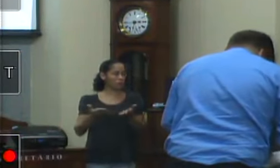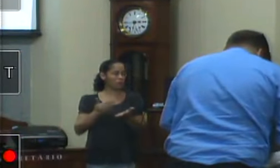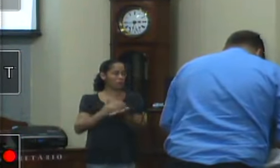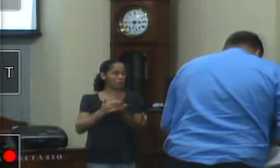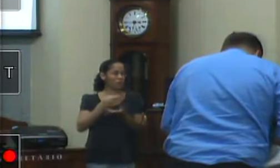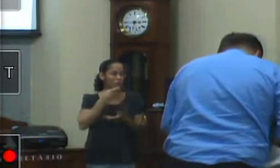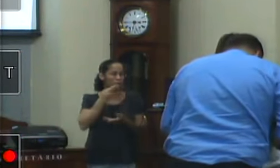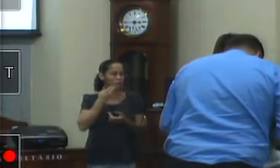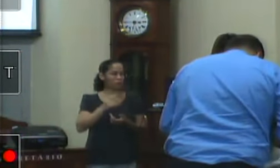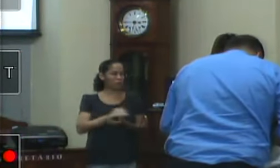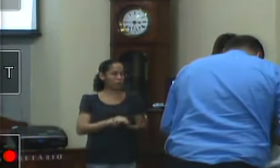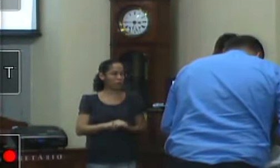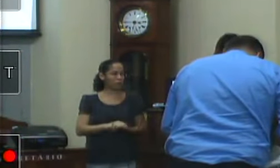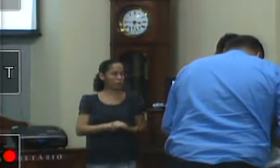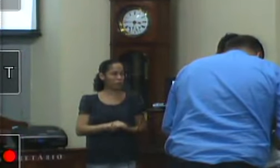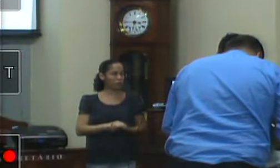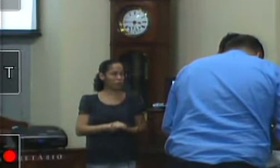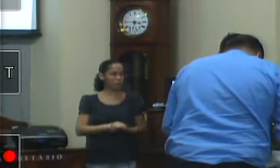Leonardo?